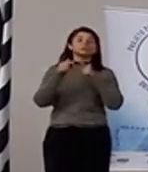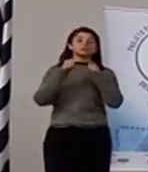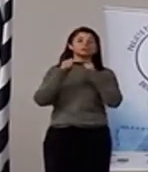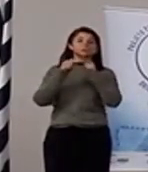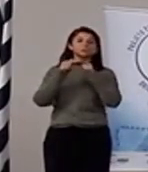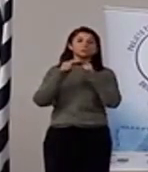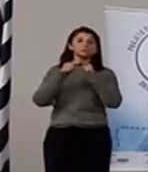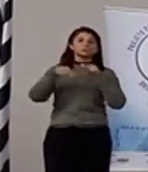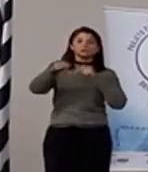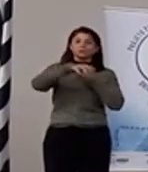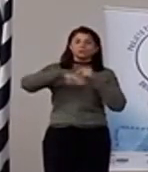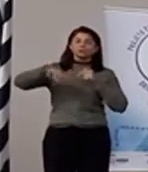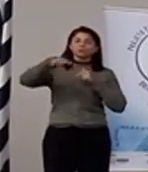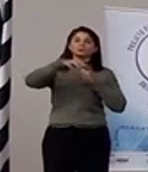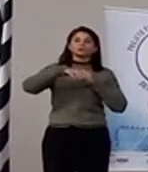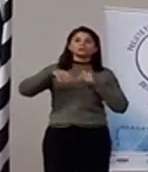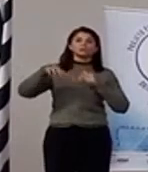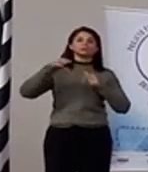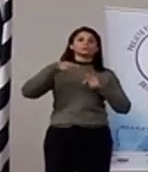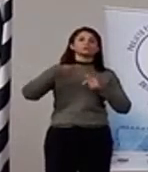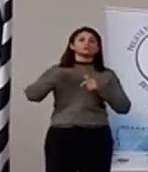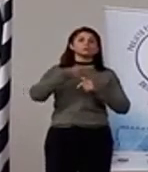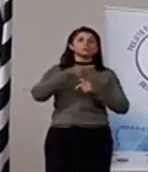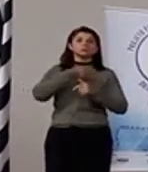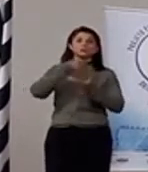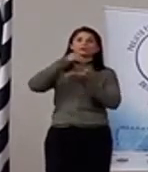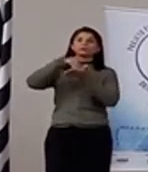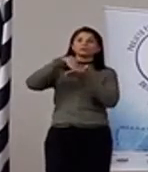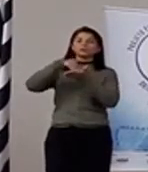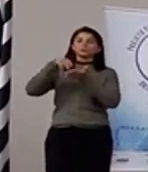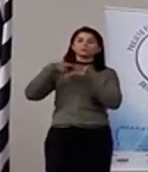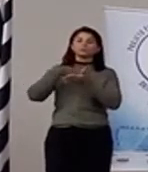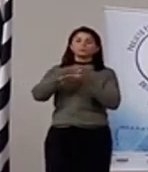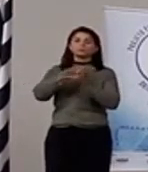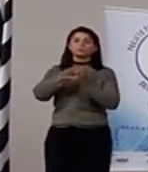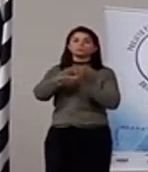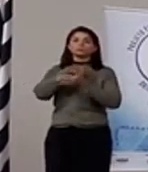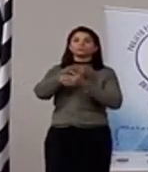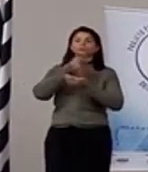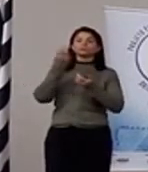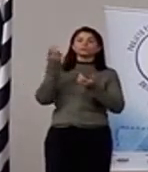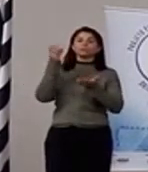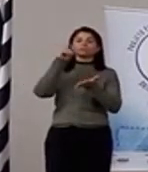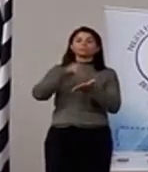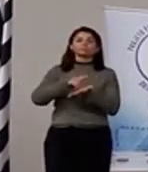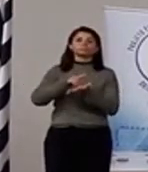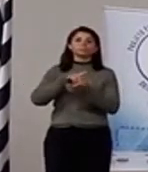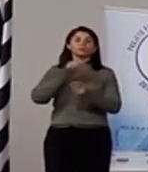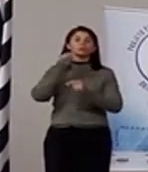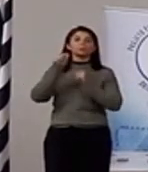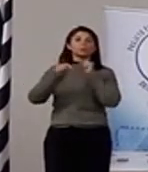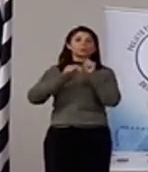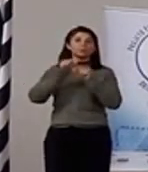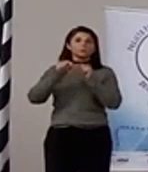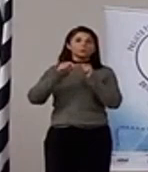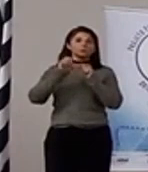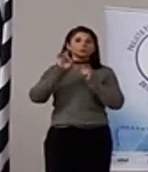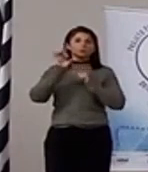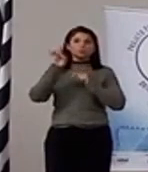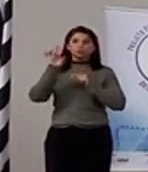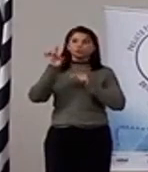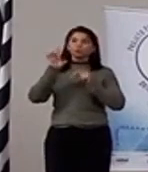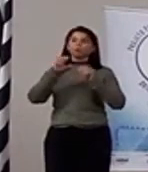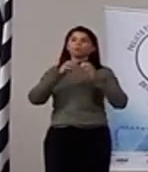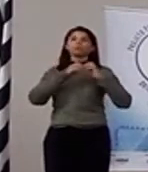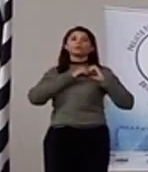por isso que tem que ser a Secretaria de Saúde referenciar, porque se para aquela demanda só tiver a pai, ok, ele